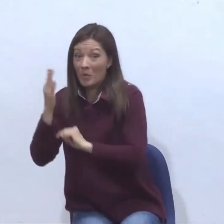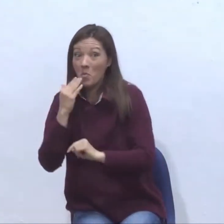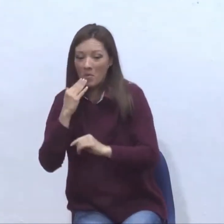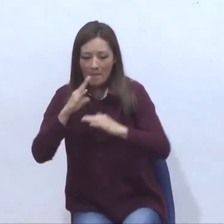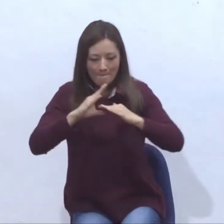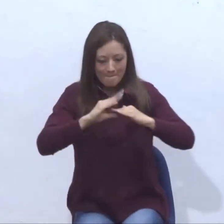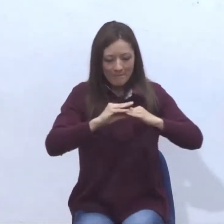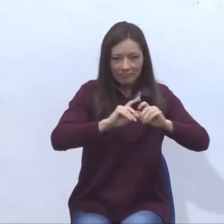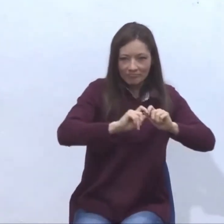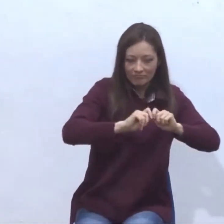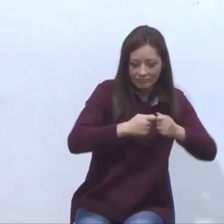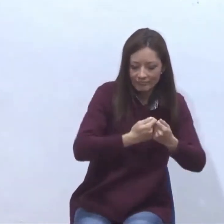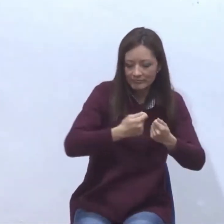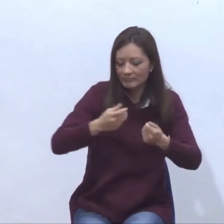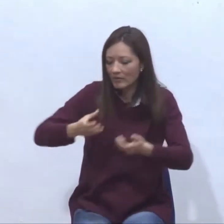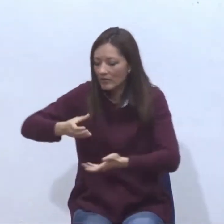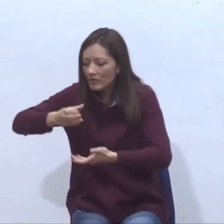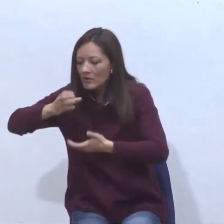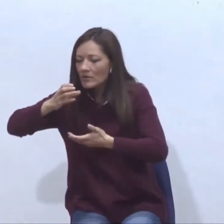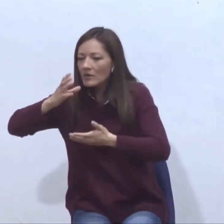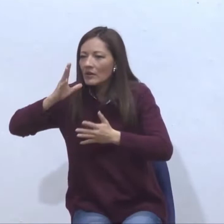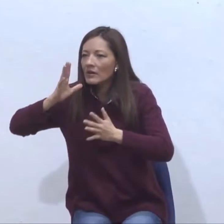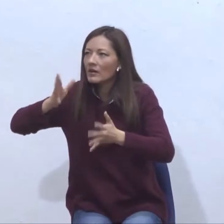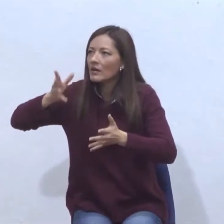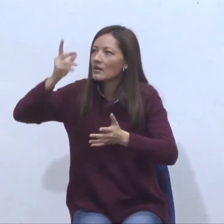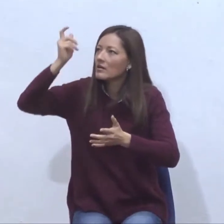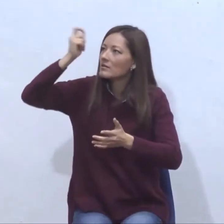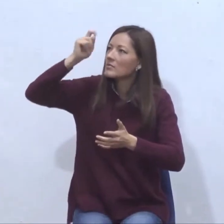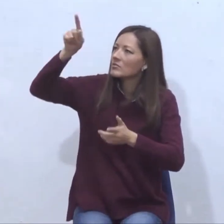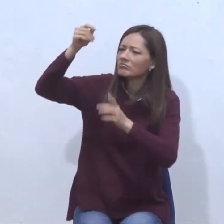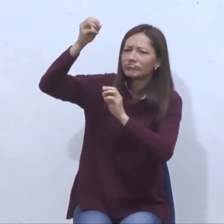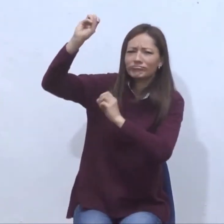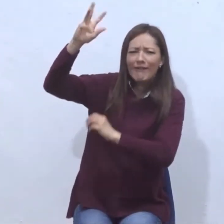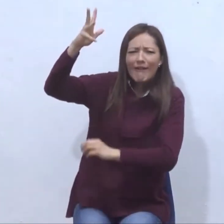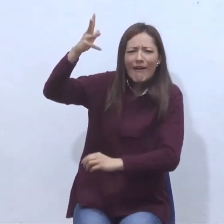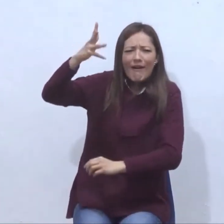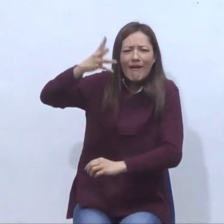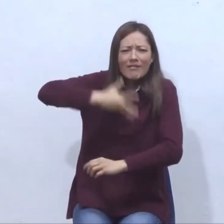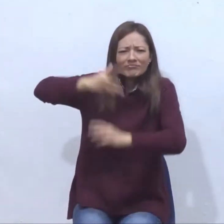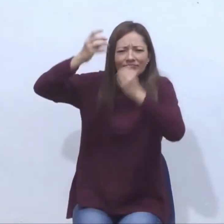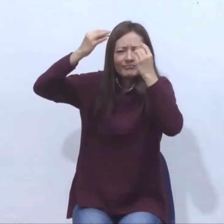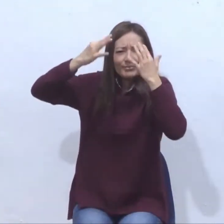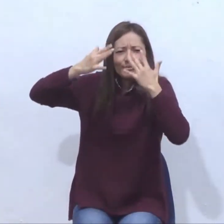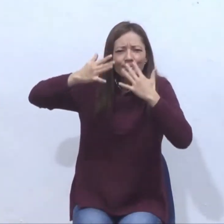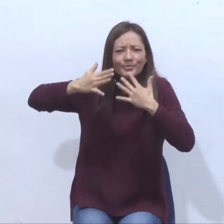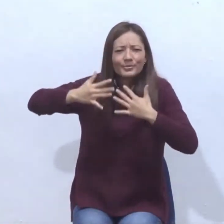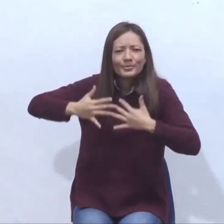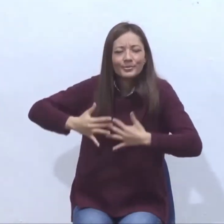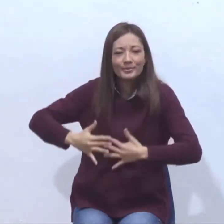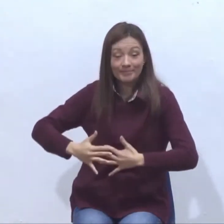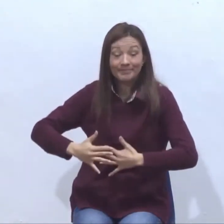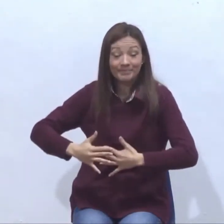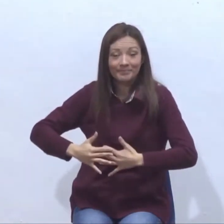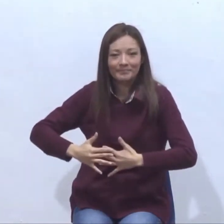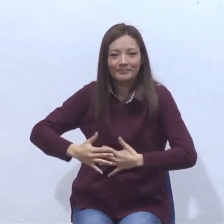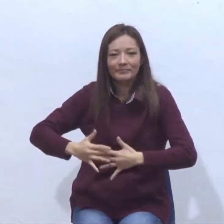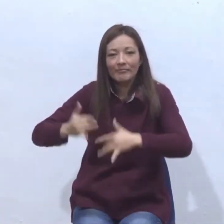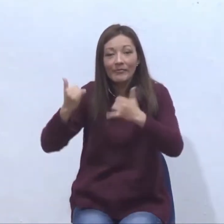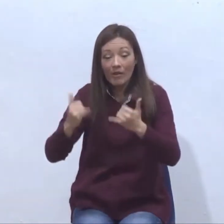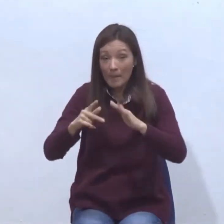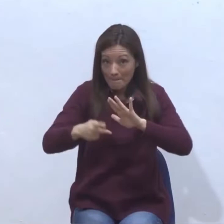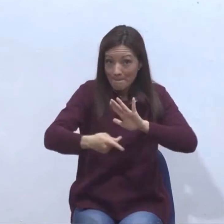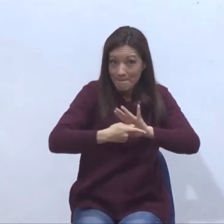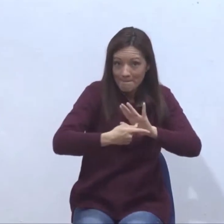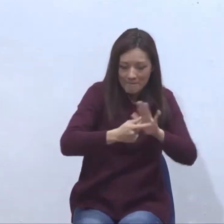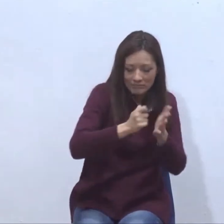copa, hacemos memoria de que su gracia fue derramada sobre nosotros. Ahora bien, Pablo en